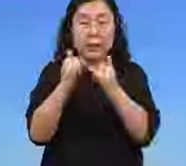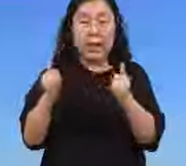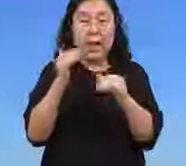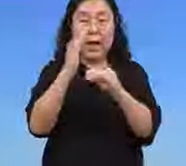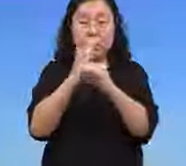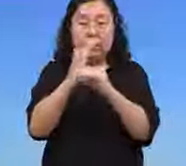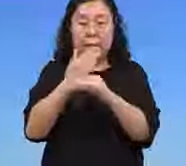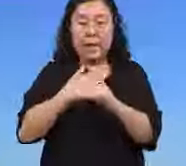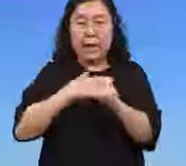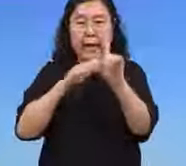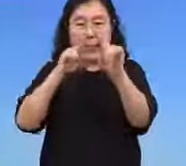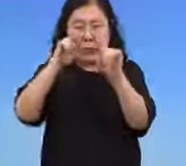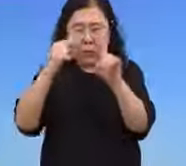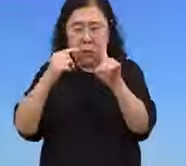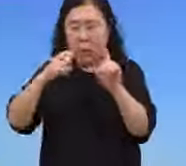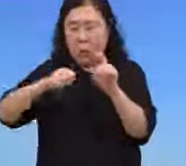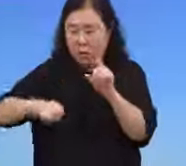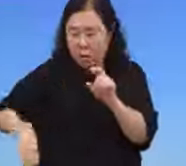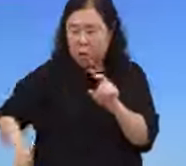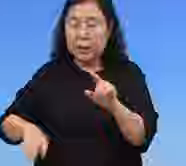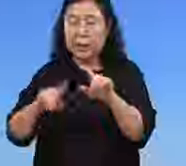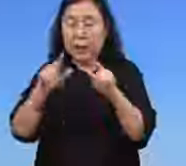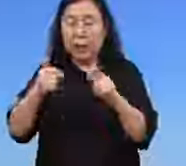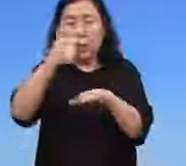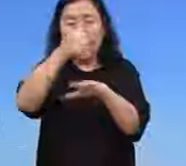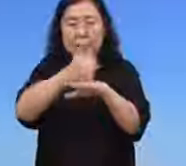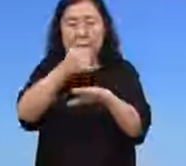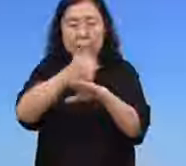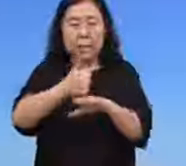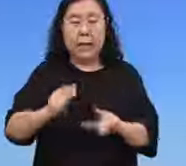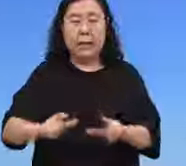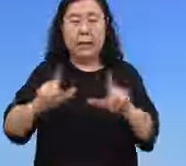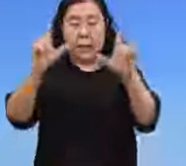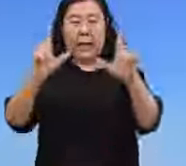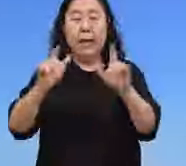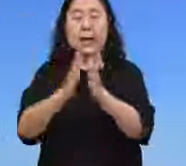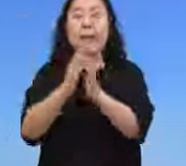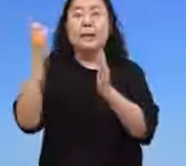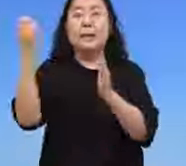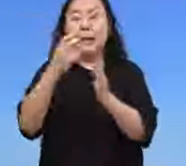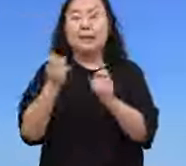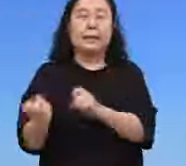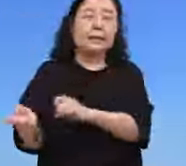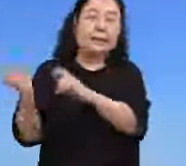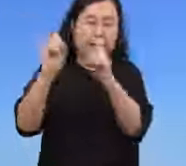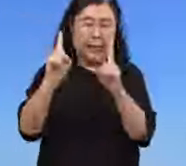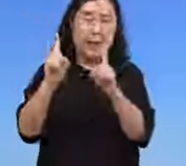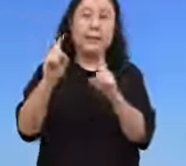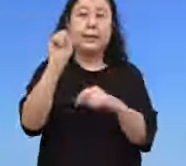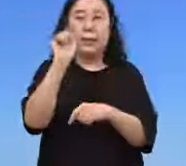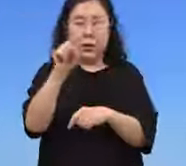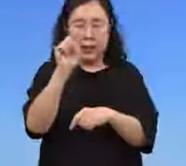내가 하나도 잃어버리지 아니하고 마지막 날에 다시 살리는 이것이니라.